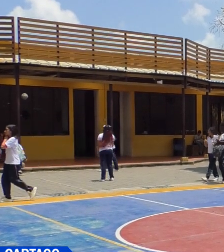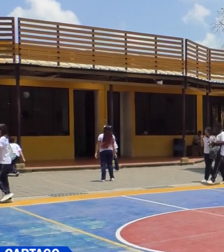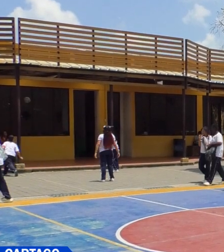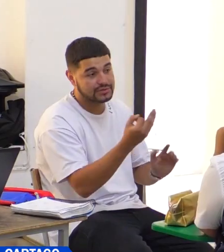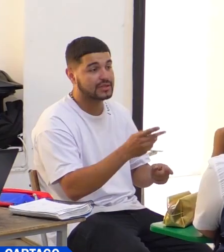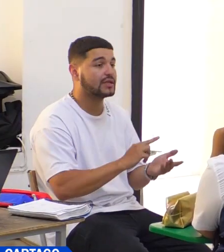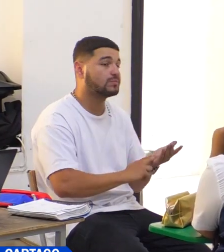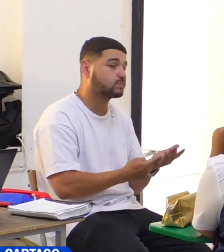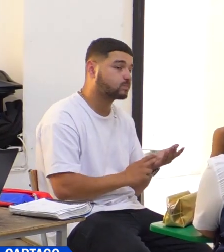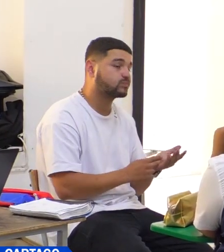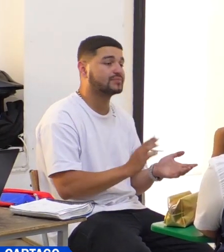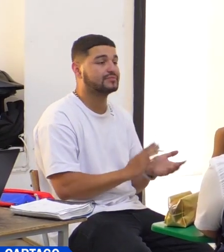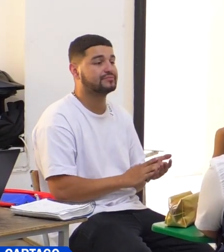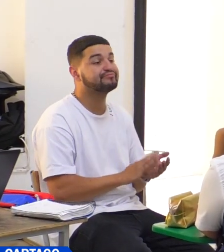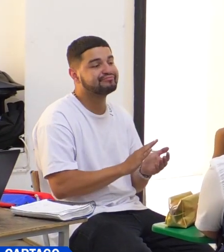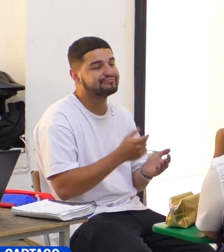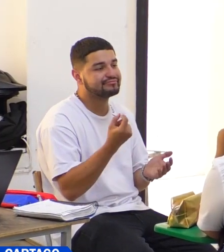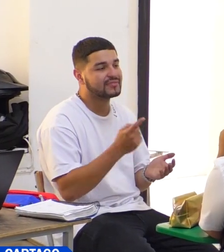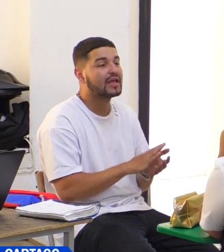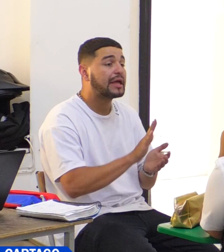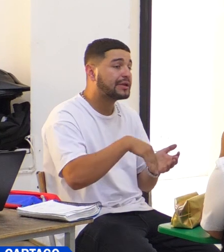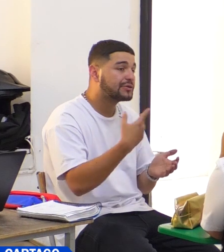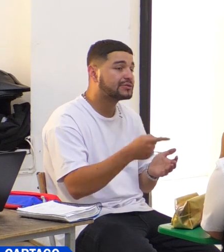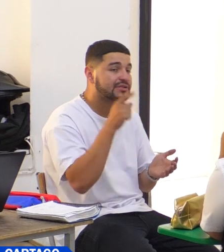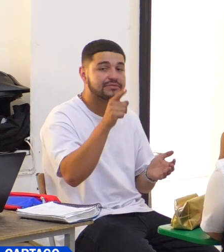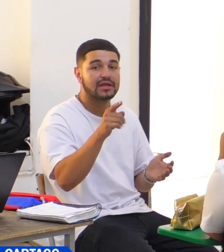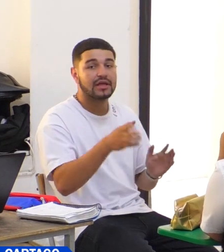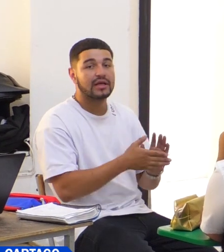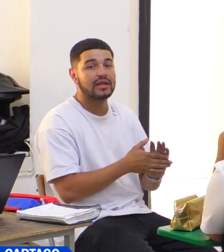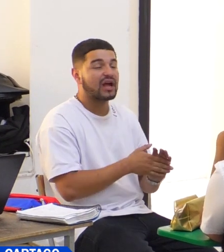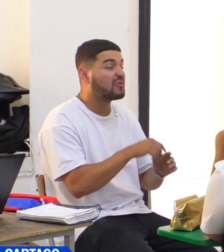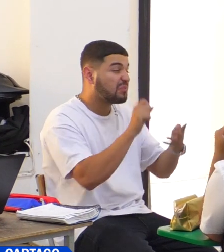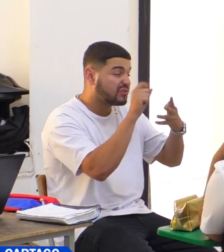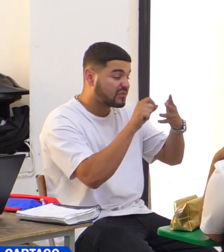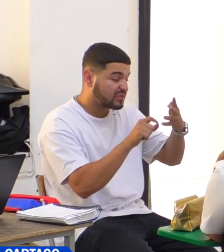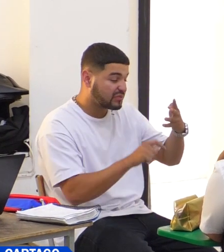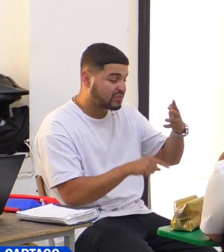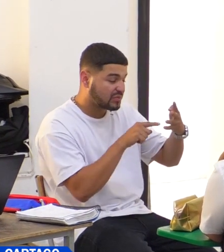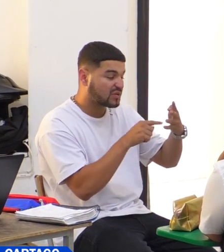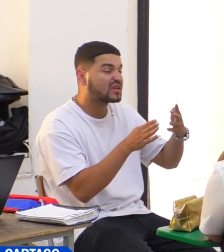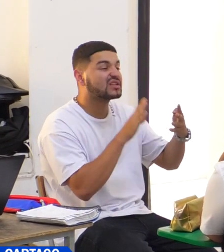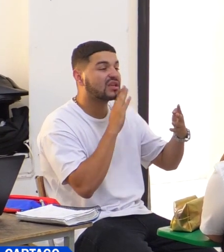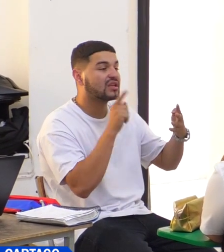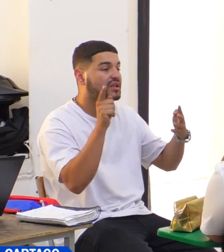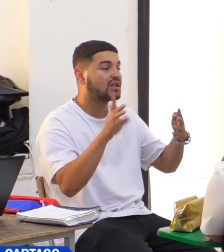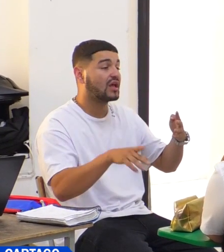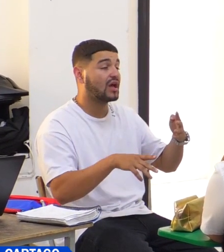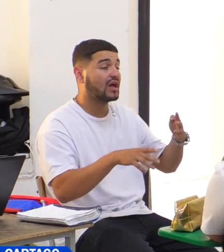tradicionales y allí hace presencia el traductor? Es lo que se ha debido adelantando gestiones